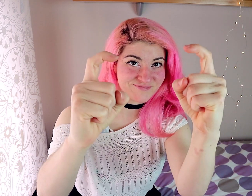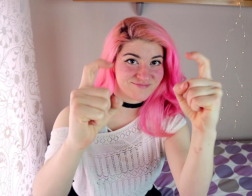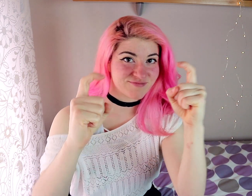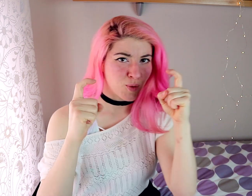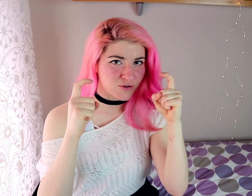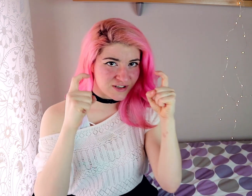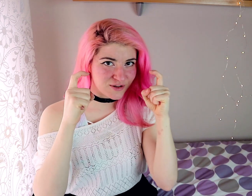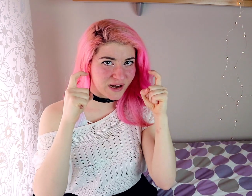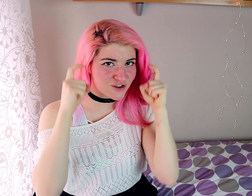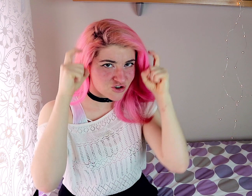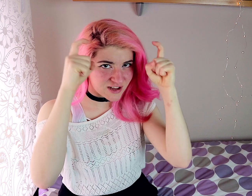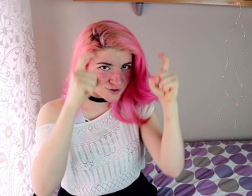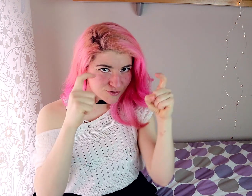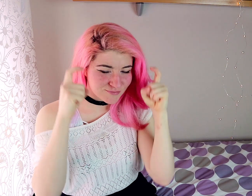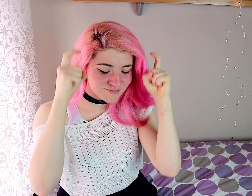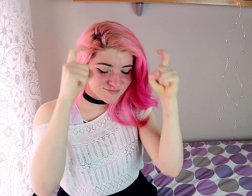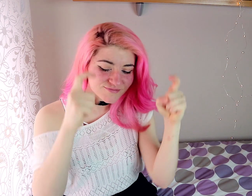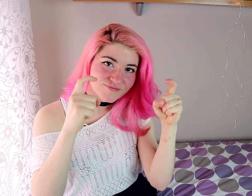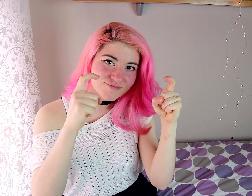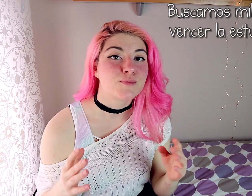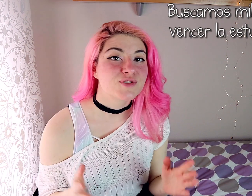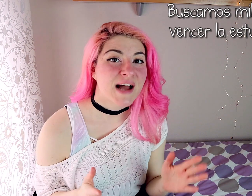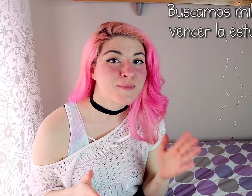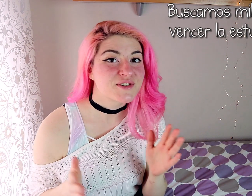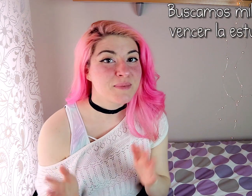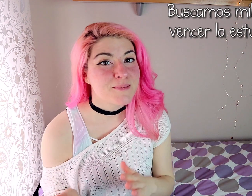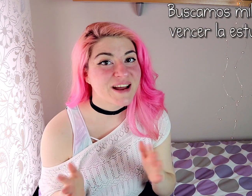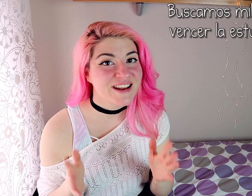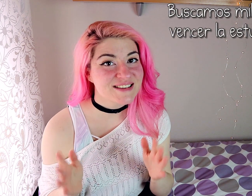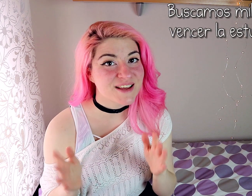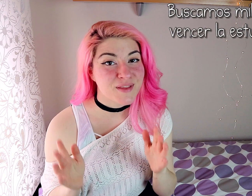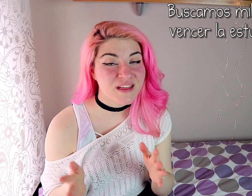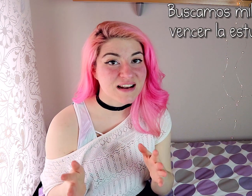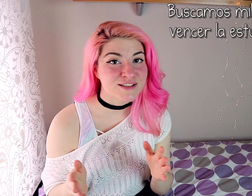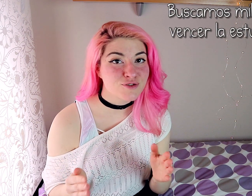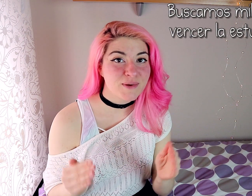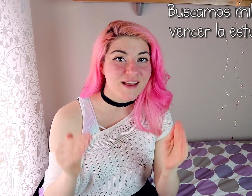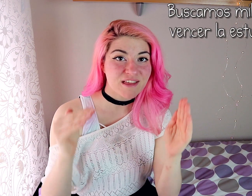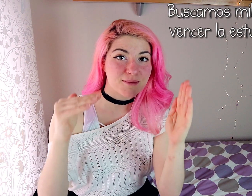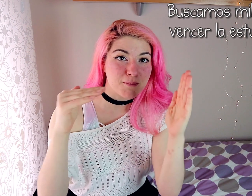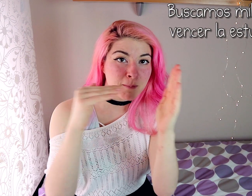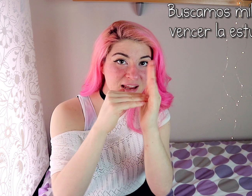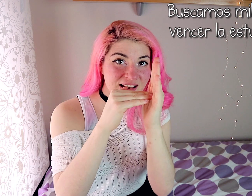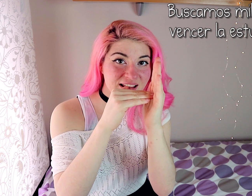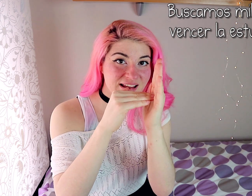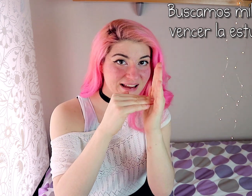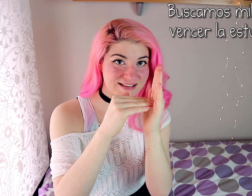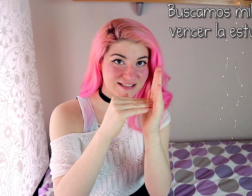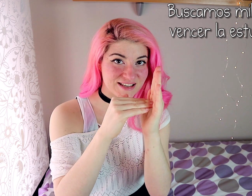Como si tuvierais dos ganchos. Buscamos mil maneras de vencer la estupidez. Mil es así,